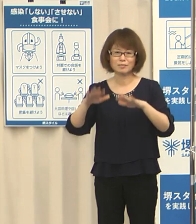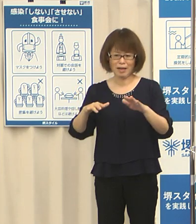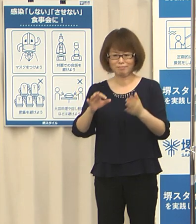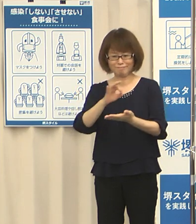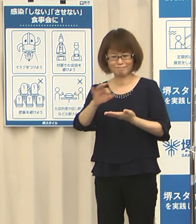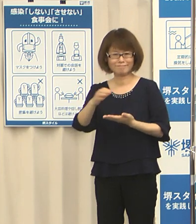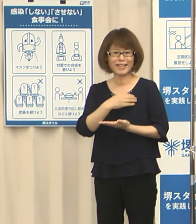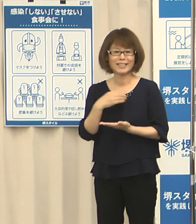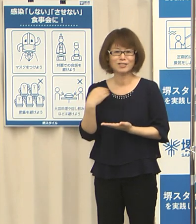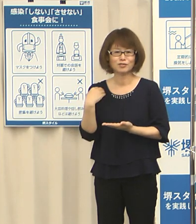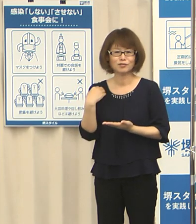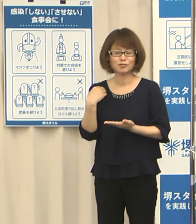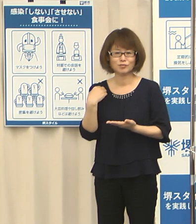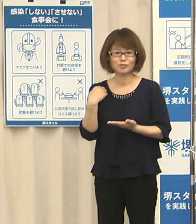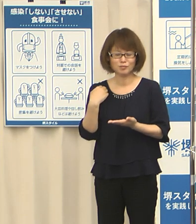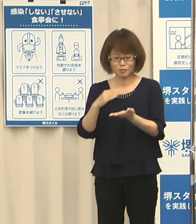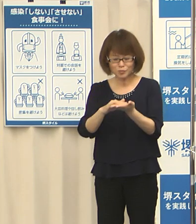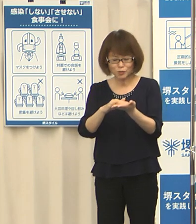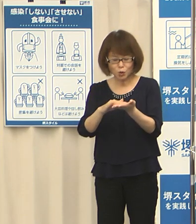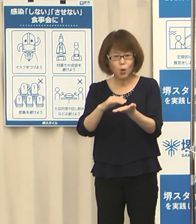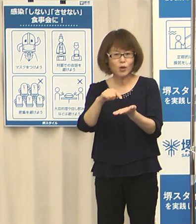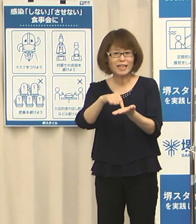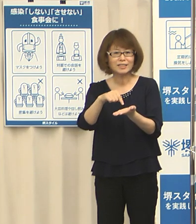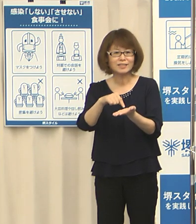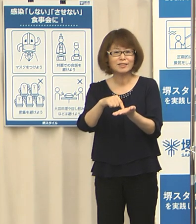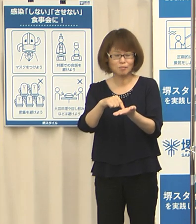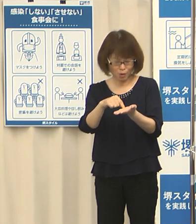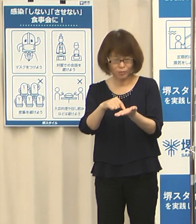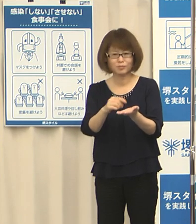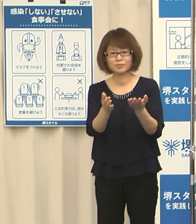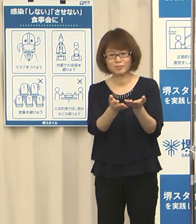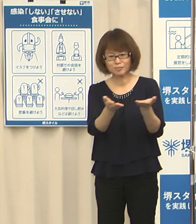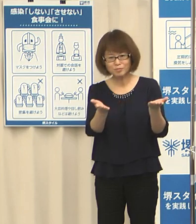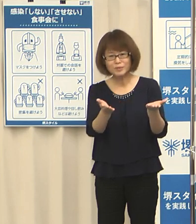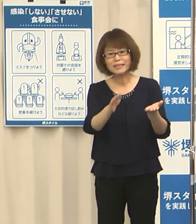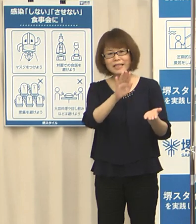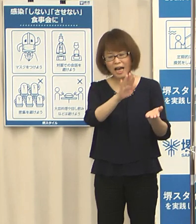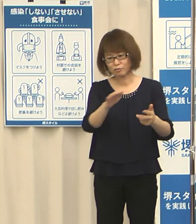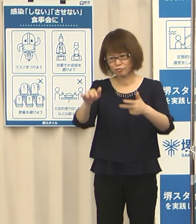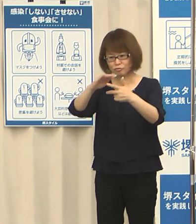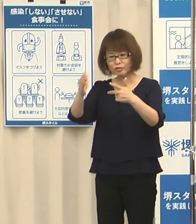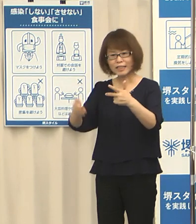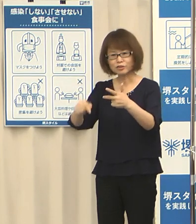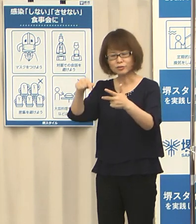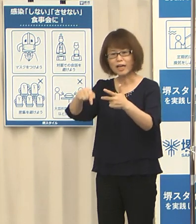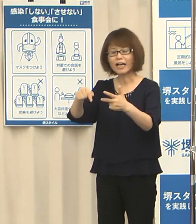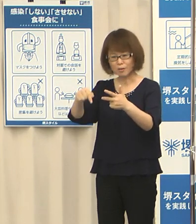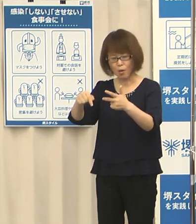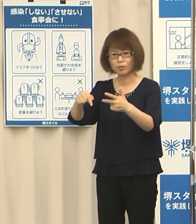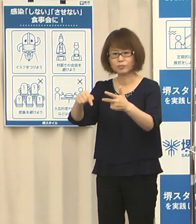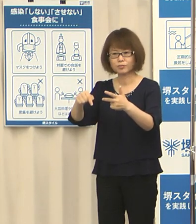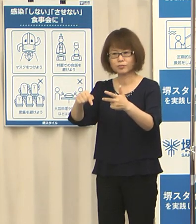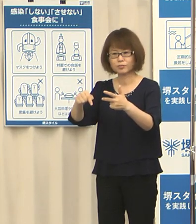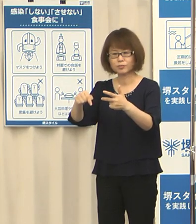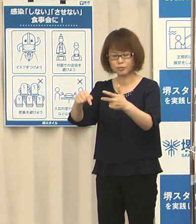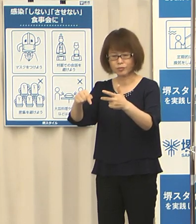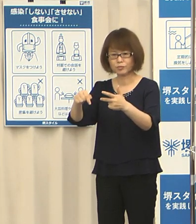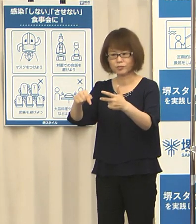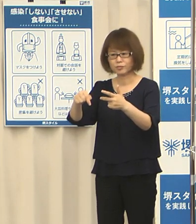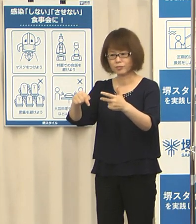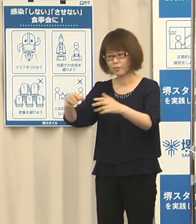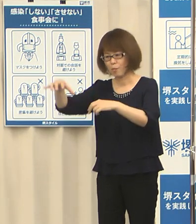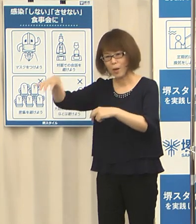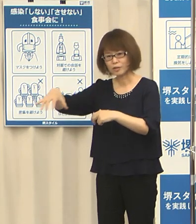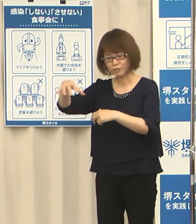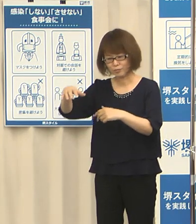能になっている、消毒液もあらゆる施設でもおそらく不特定多数の方が訪れるところには整